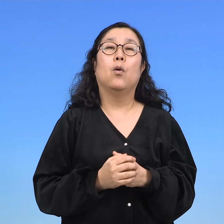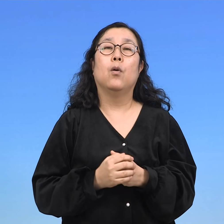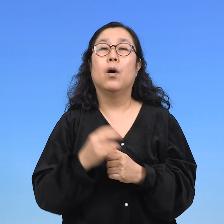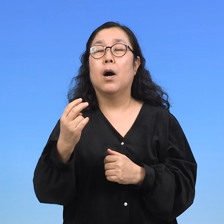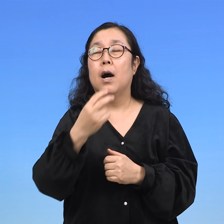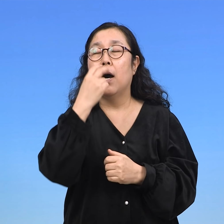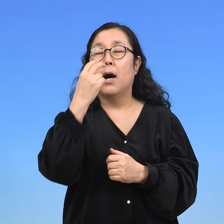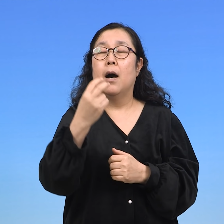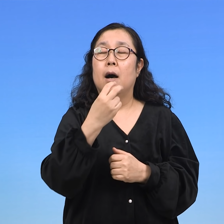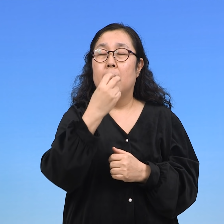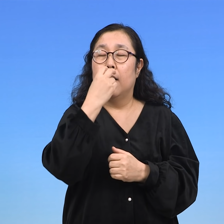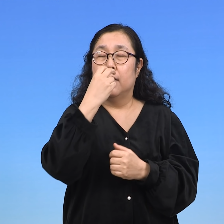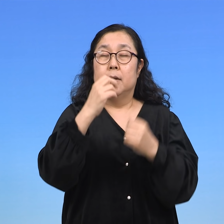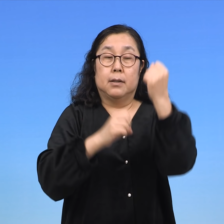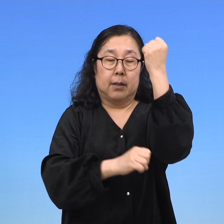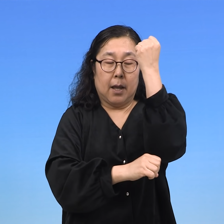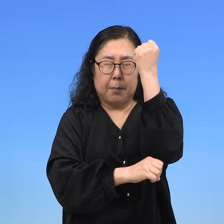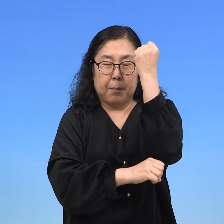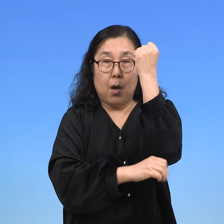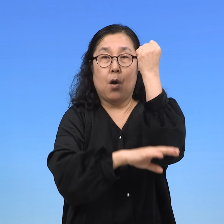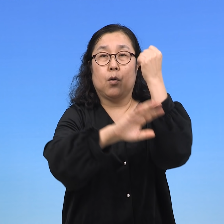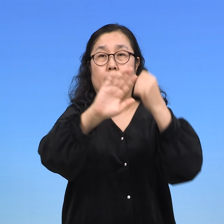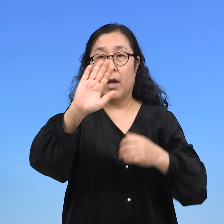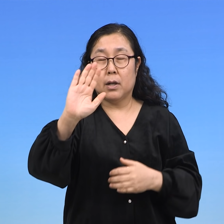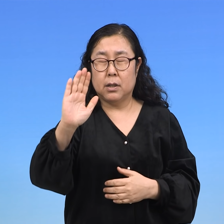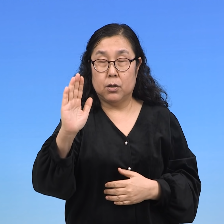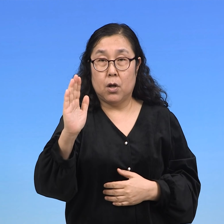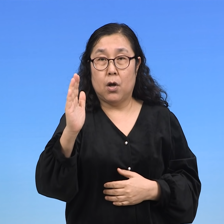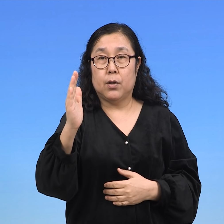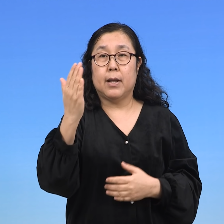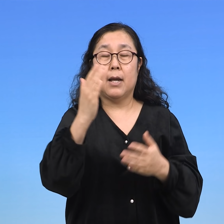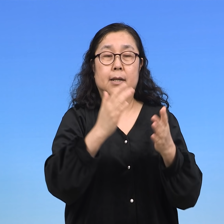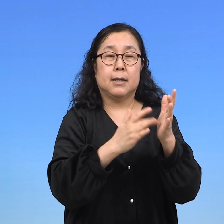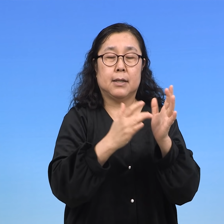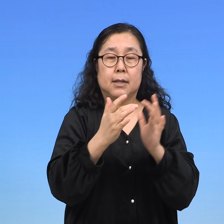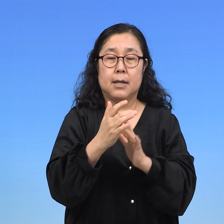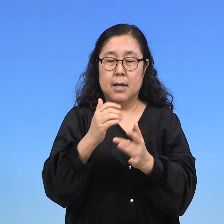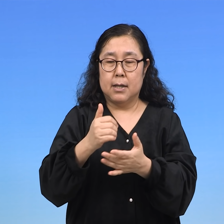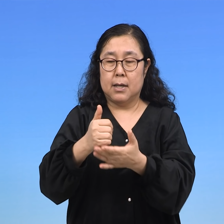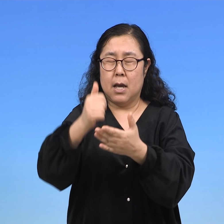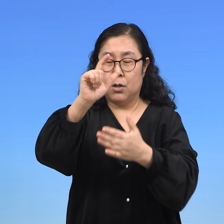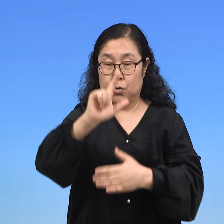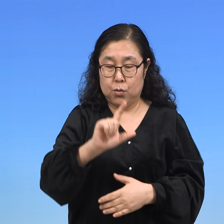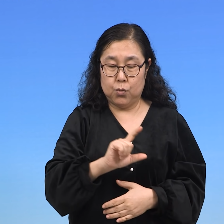선포하십시오. 생명의 근원 대신 예수 이름 앞에